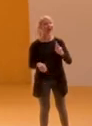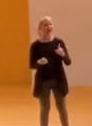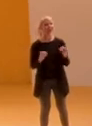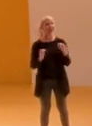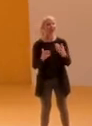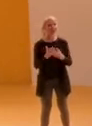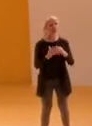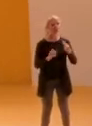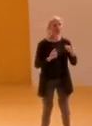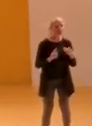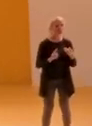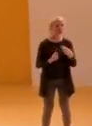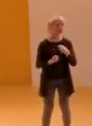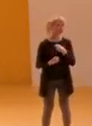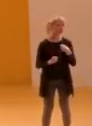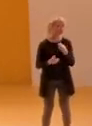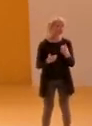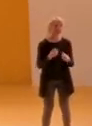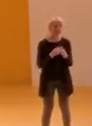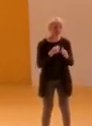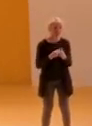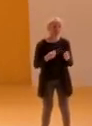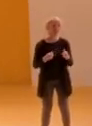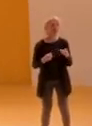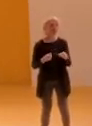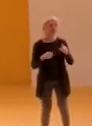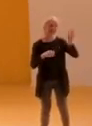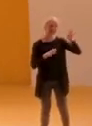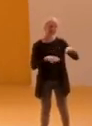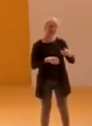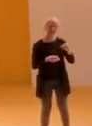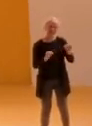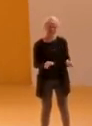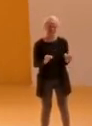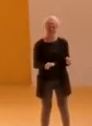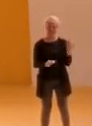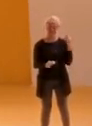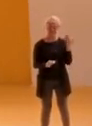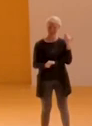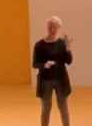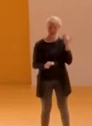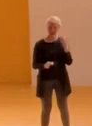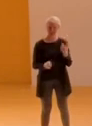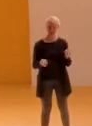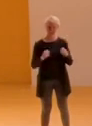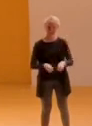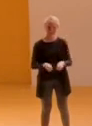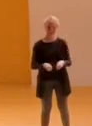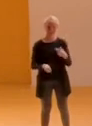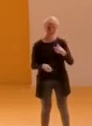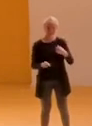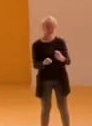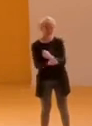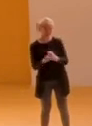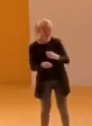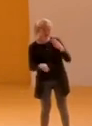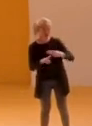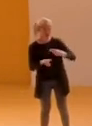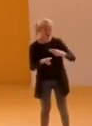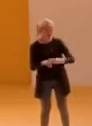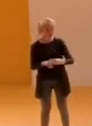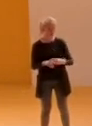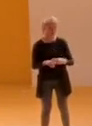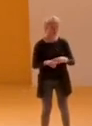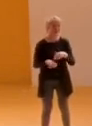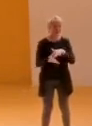czy smutku o którym powiedziałem wiąże się z tym że ta tabela właśnie powstała dopiero teraz więc mamy najpoważniejszą chorobę na jaką może